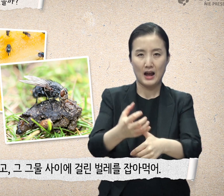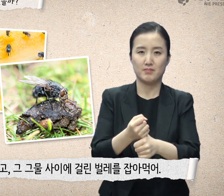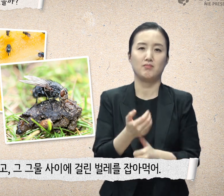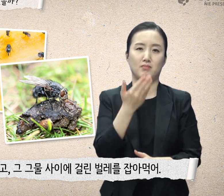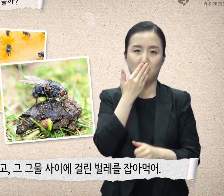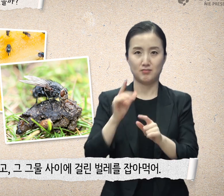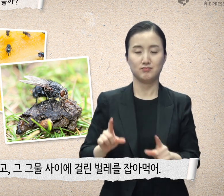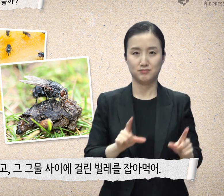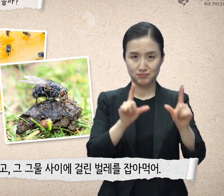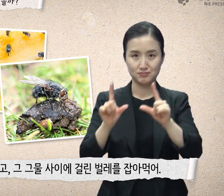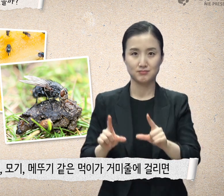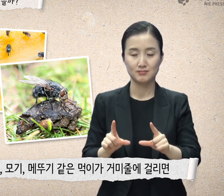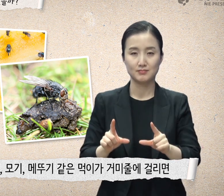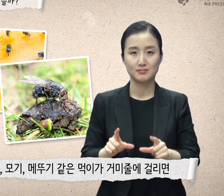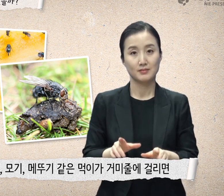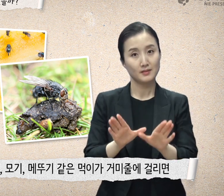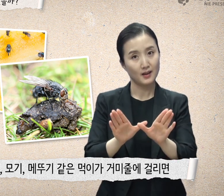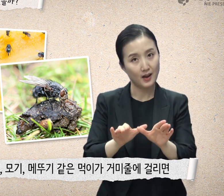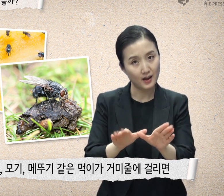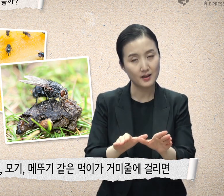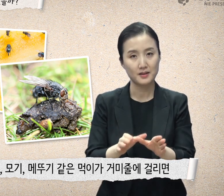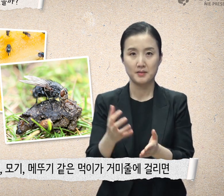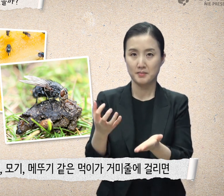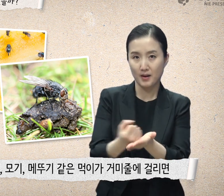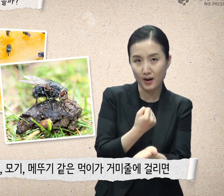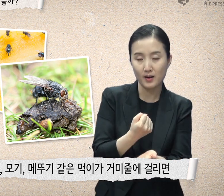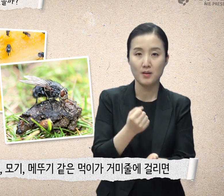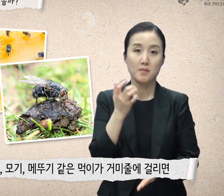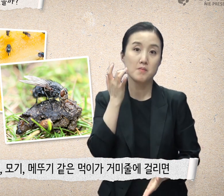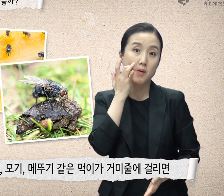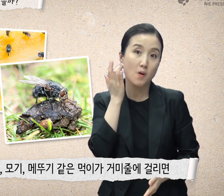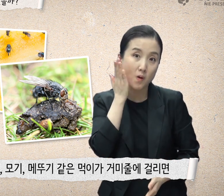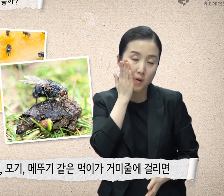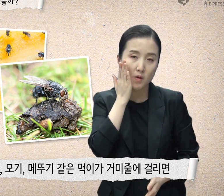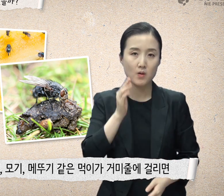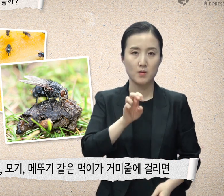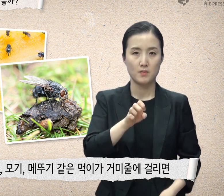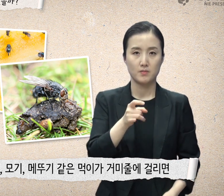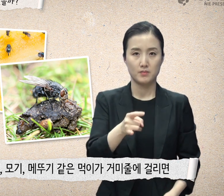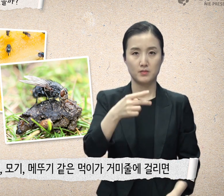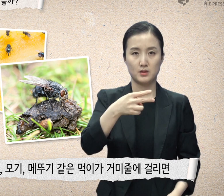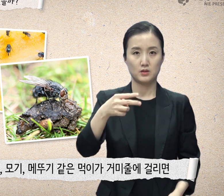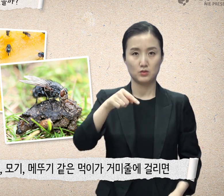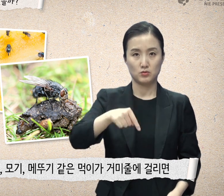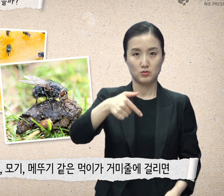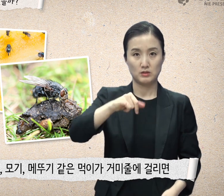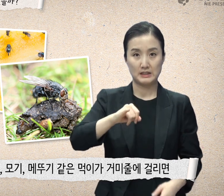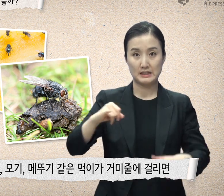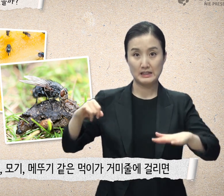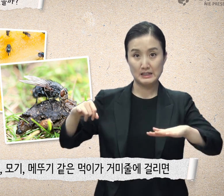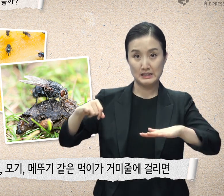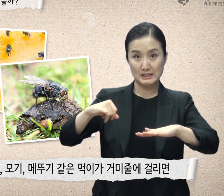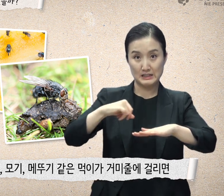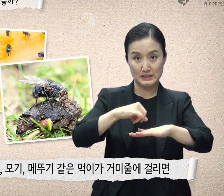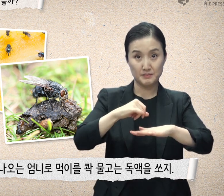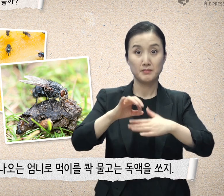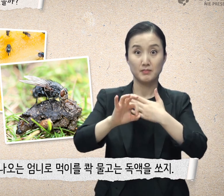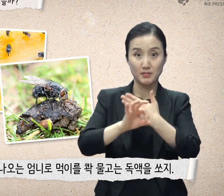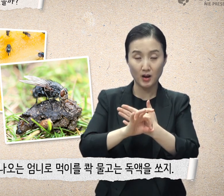잡아먹어 나비나 파리, 모기, 메뚜기 같은 먹이가 거미줄에 걸리면